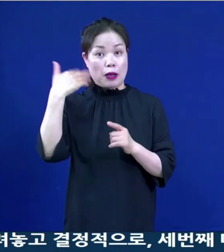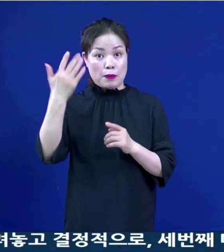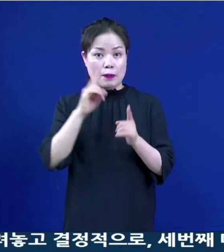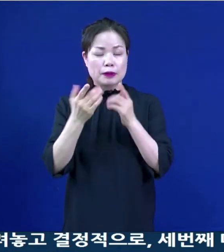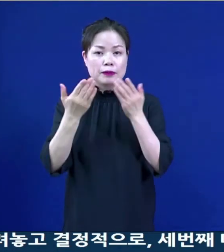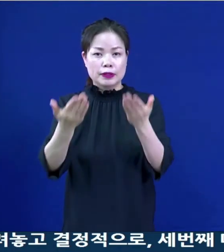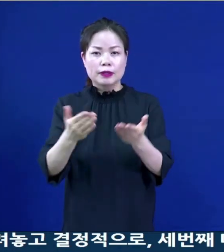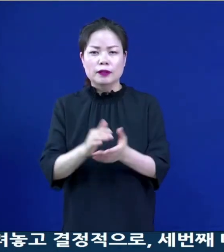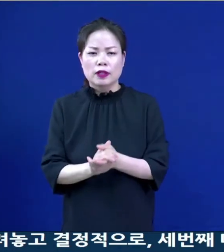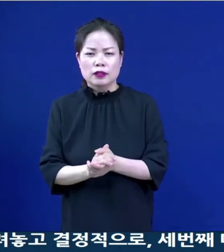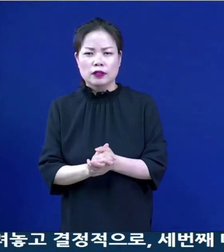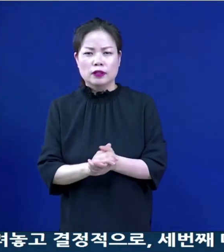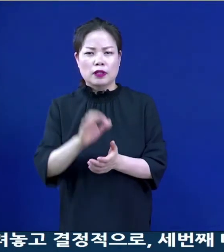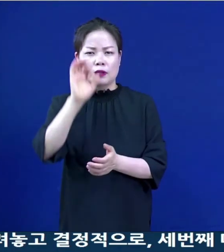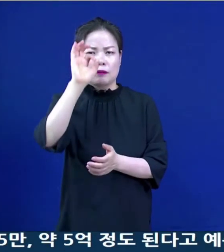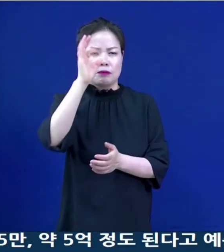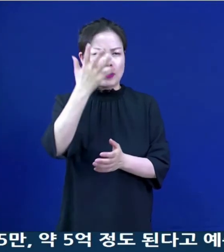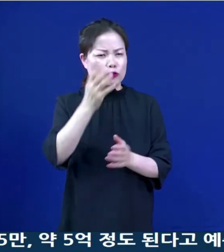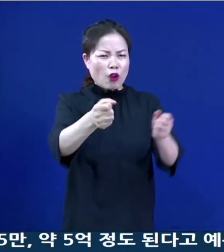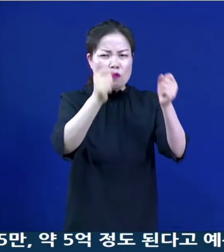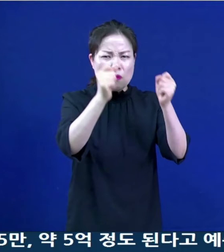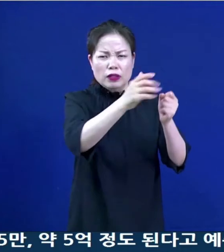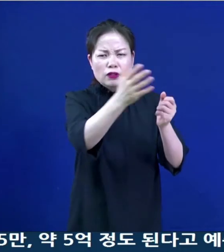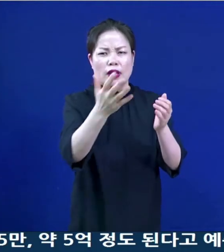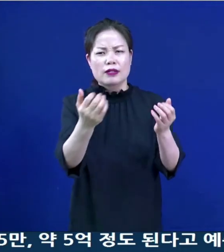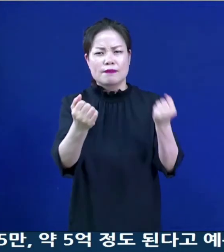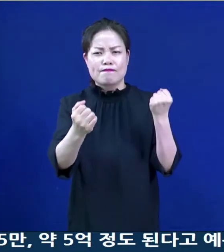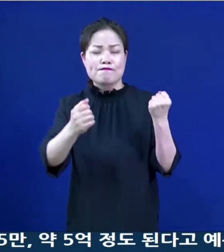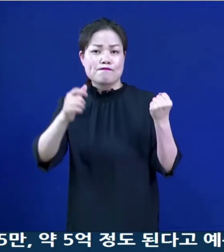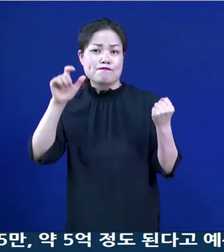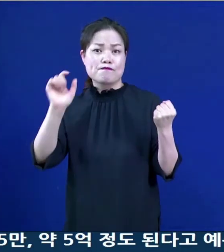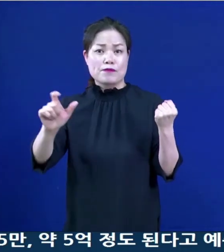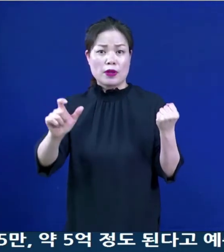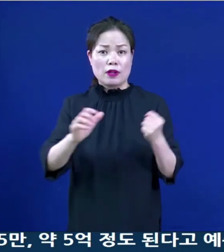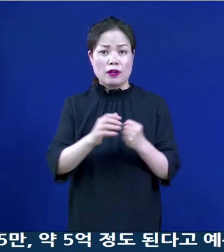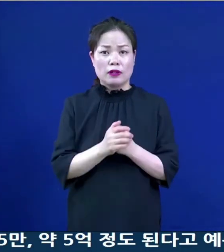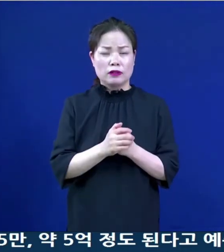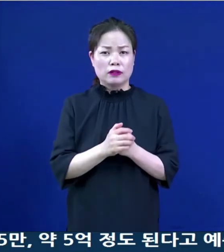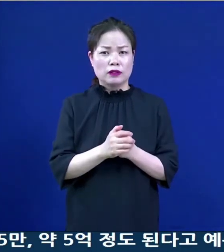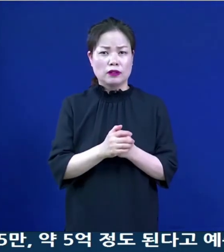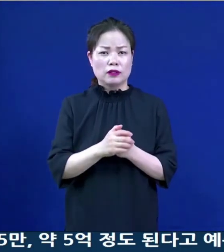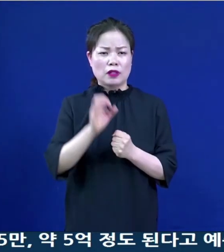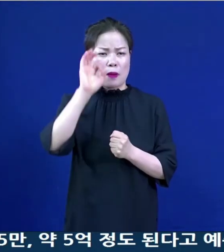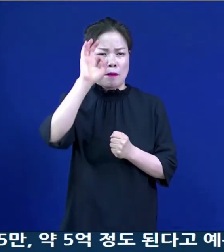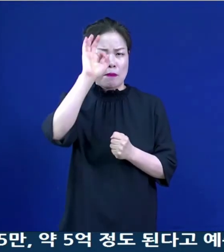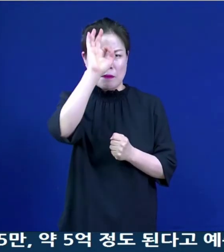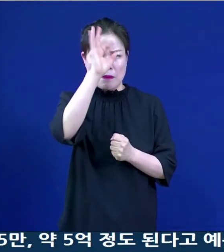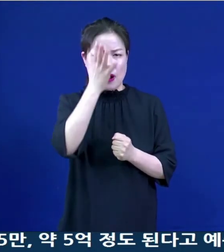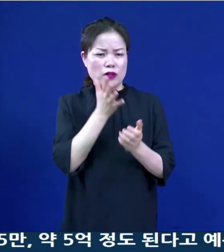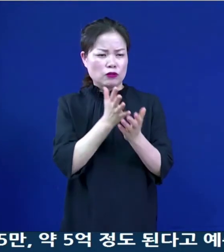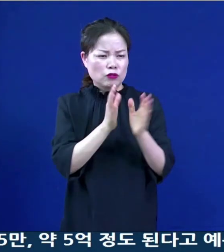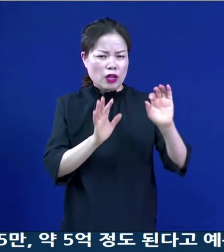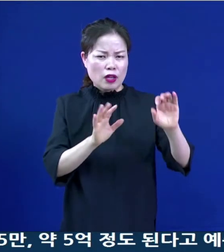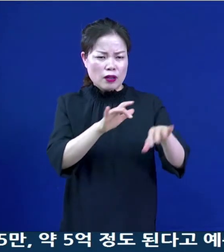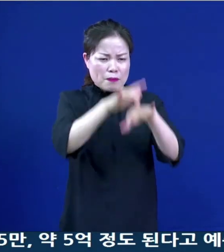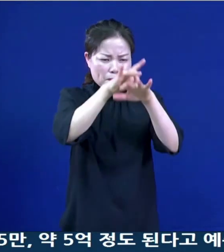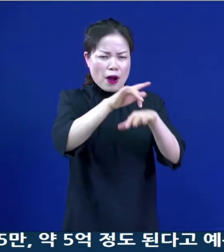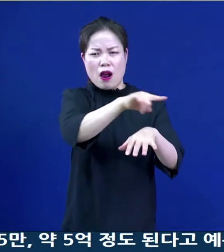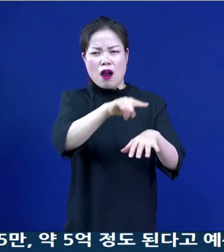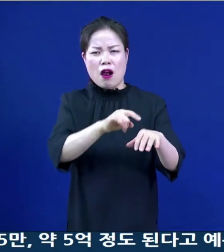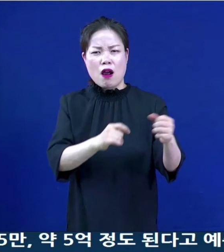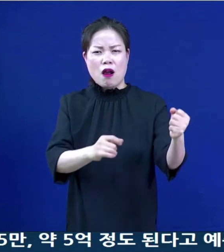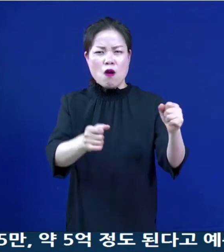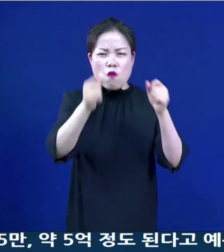이 당시에 이 마술의 힘이라는 게 굉장했습니다. 마술에 의존하는 것들이 참 많았습니다. 예수 믿는